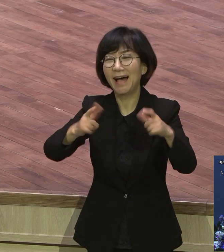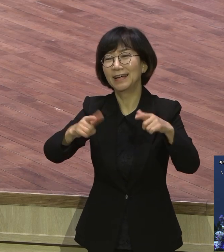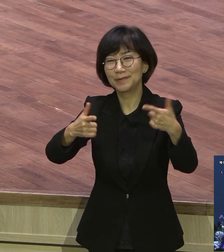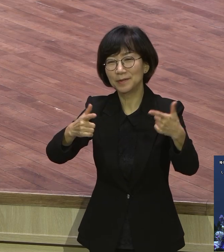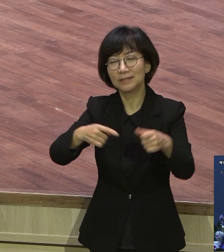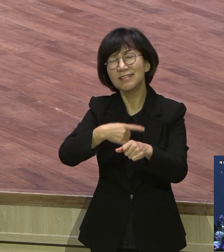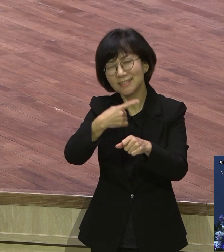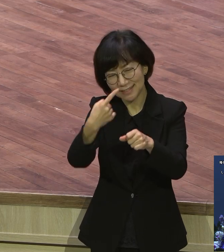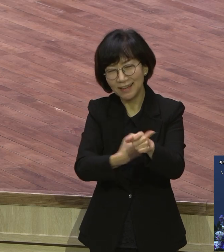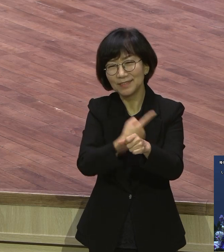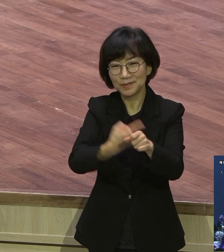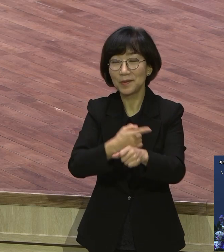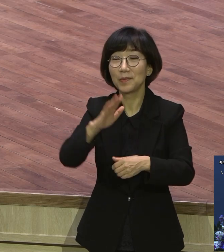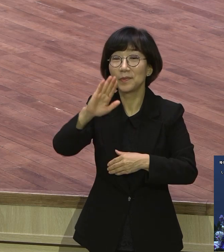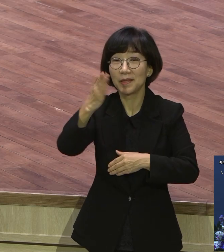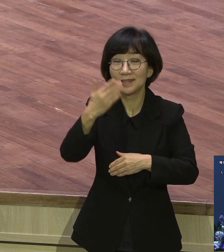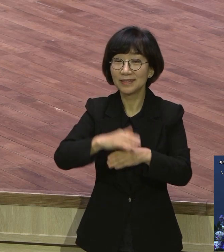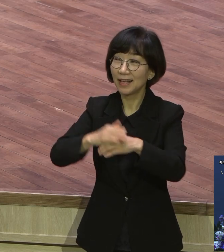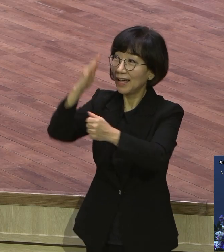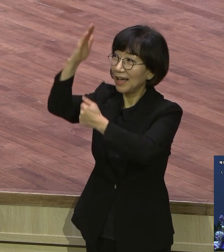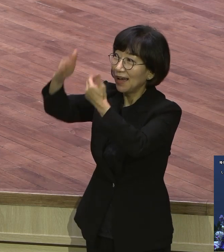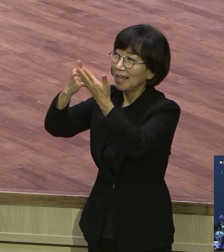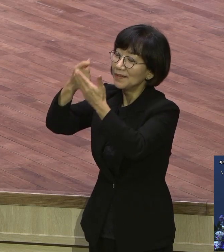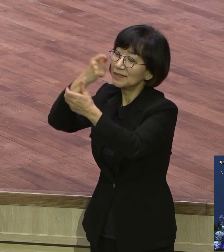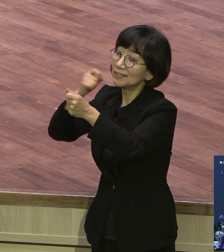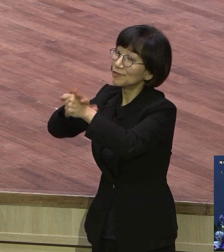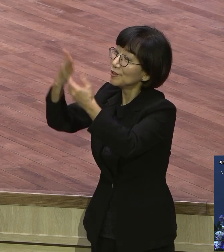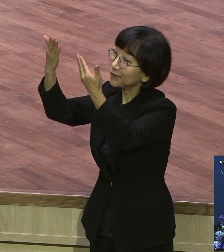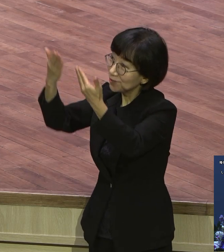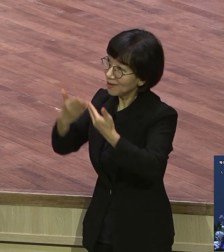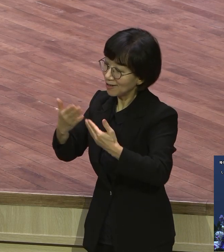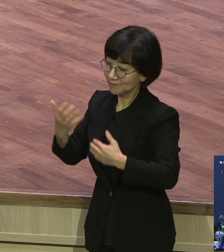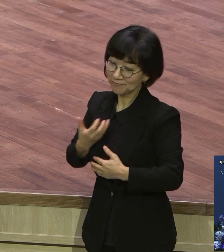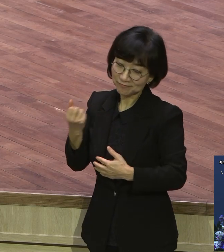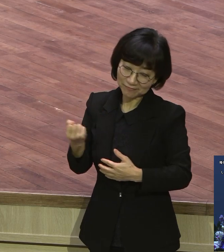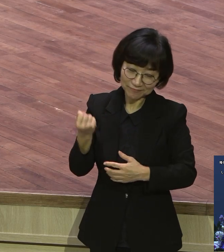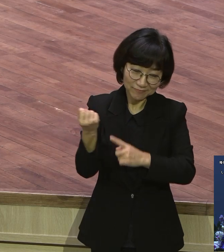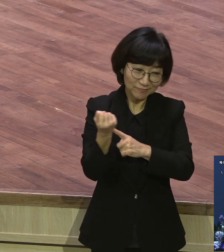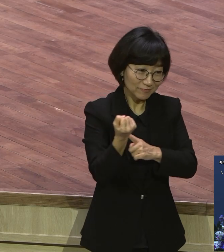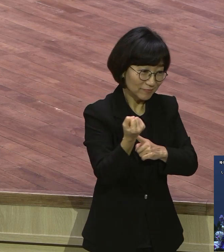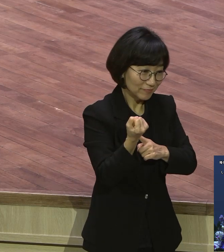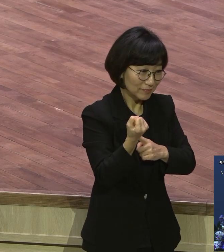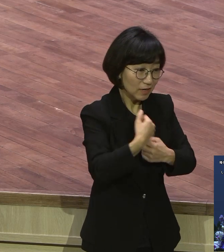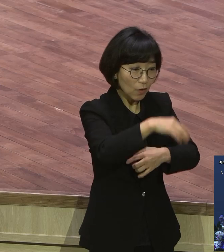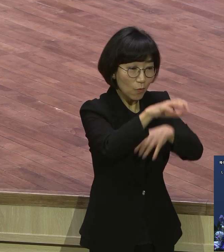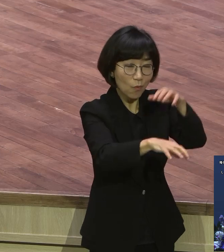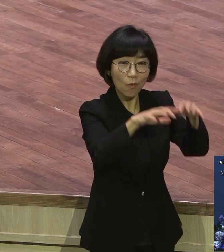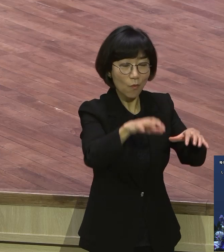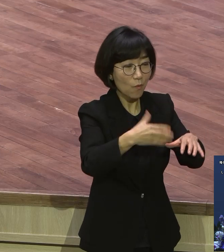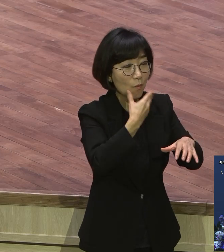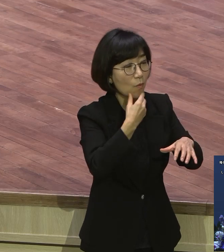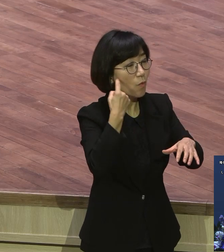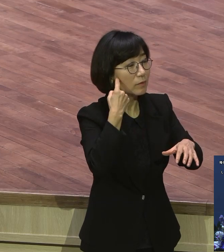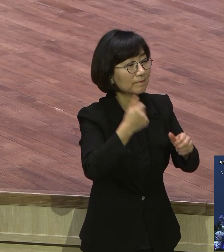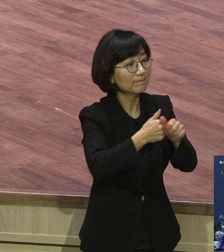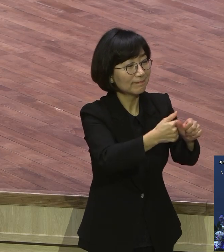하나님의 극류를 가진 사람이 가는 곳에는요 보금적 치유가 일어납니다 치유가